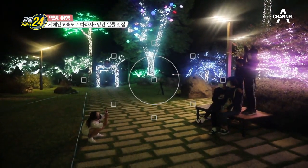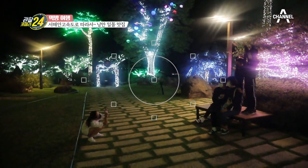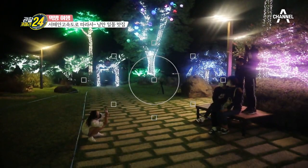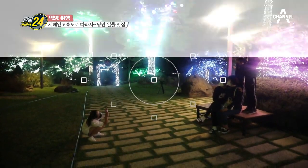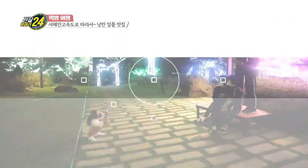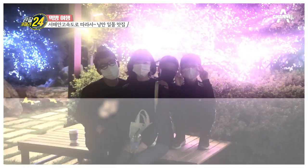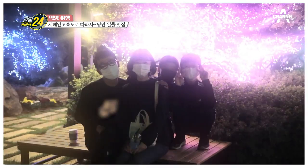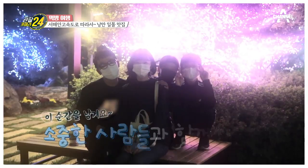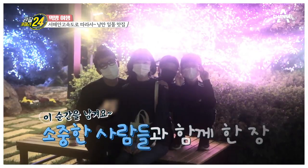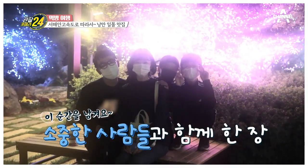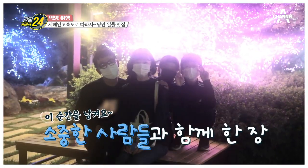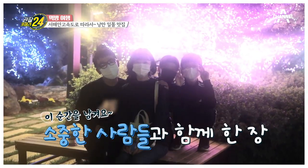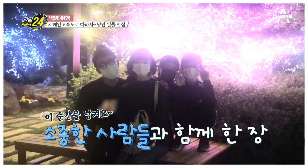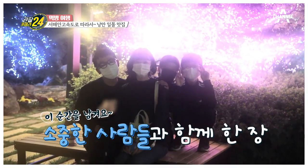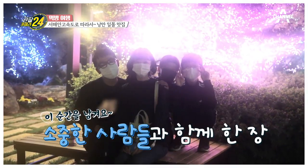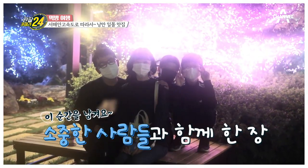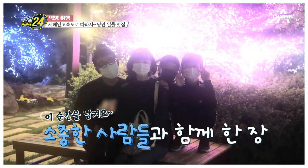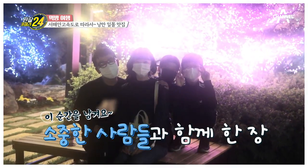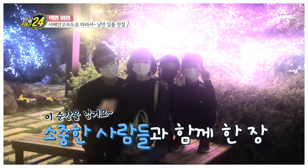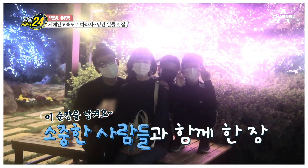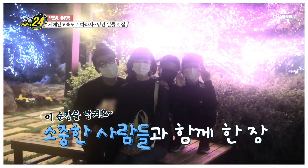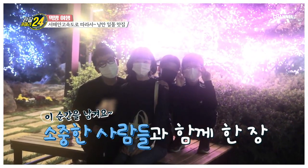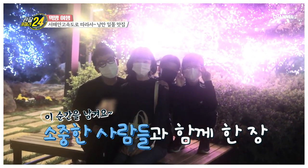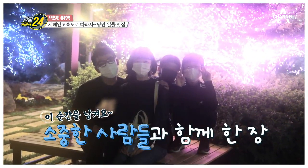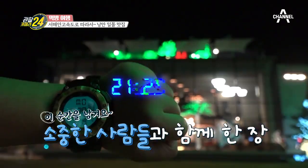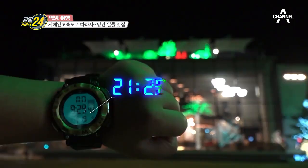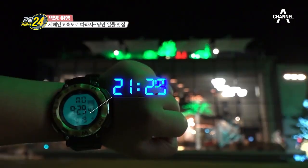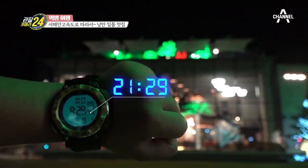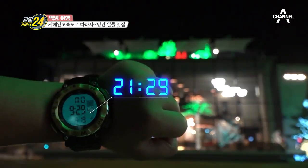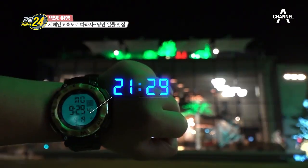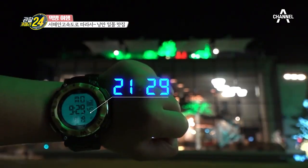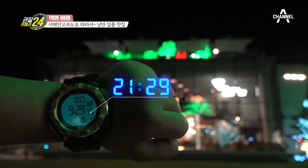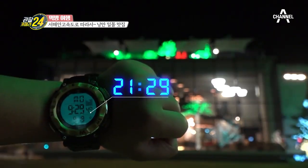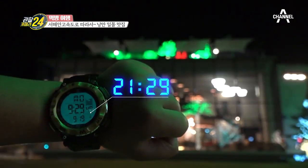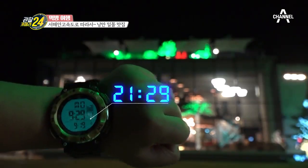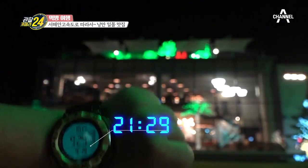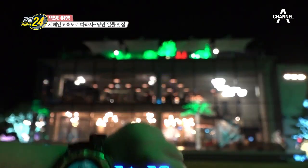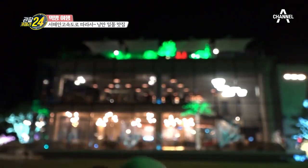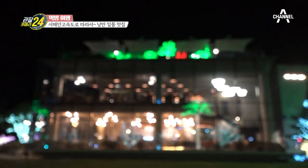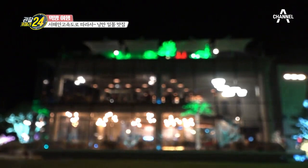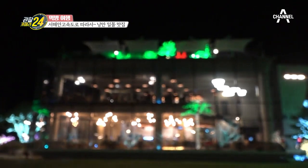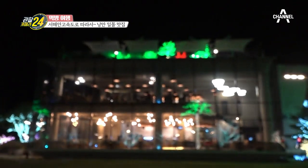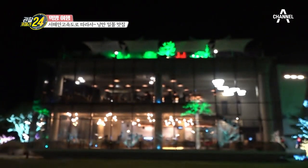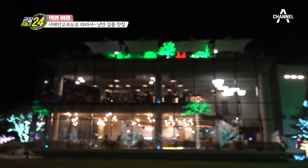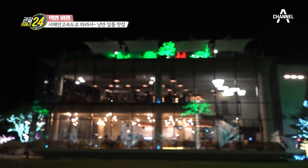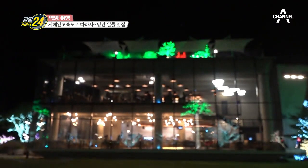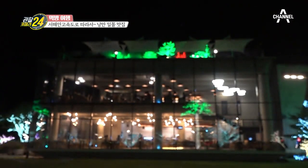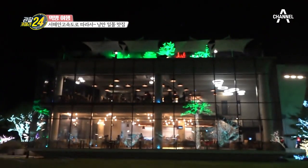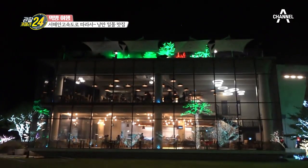소중한 이들과의 추억 한 장 추가요. 밤 9시 29분 마감 임박